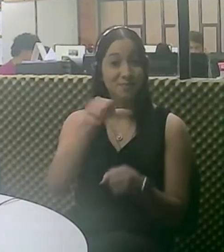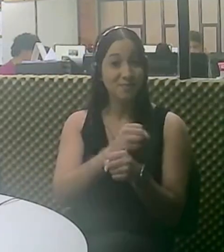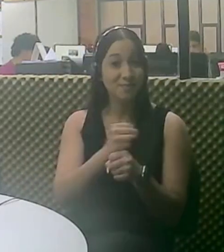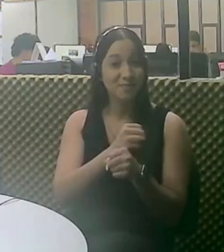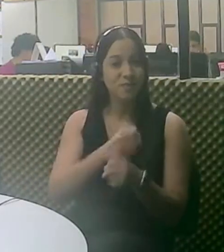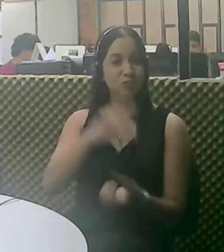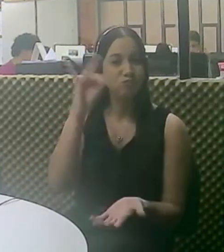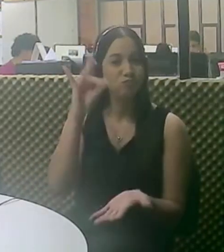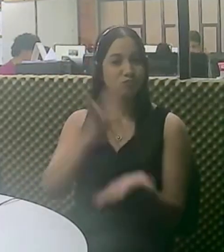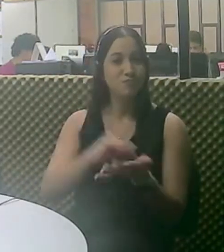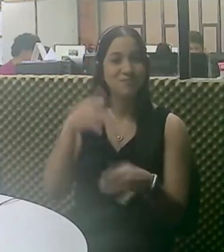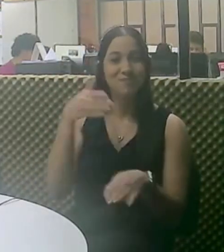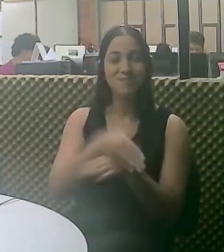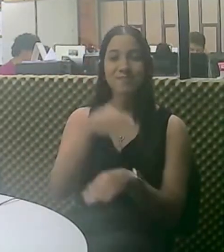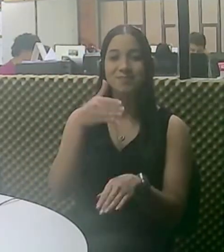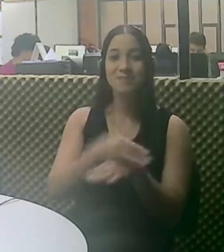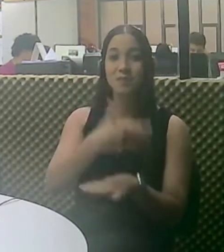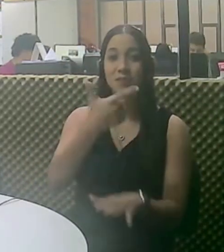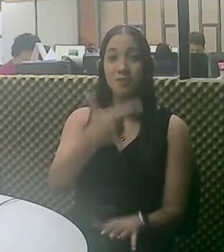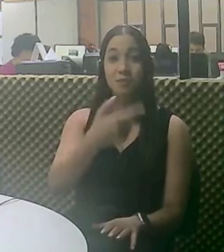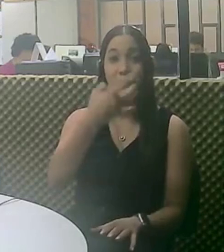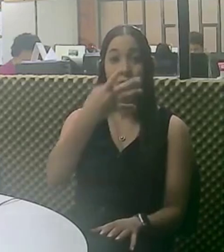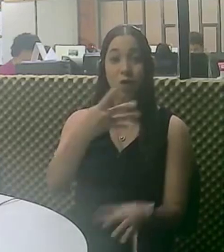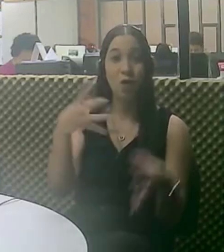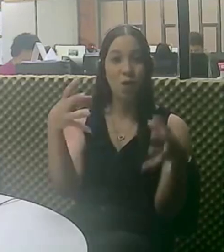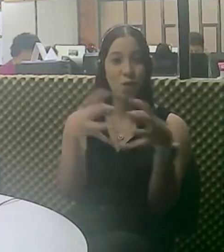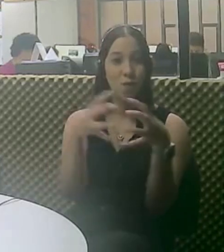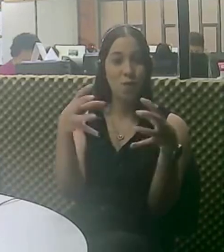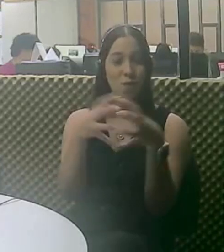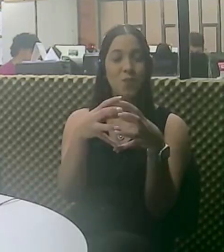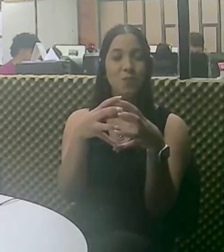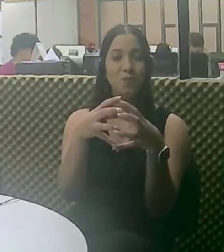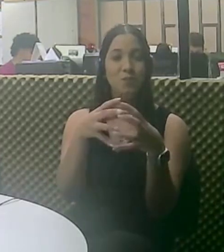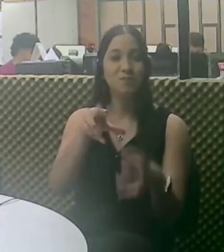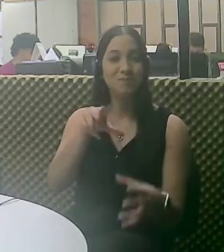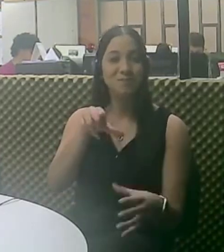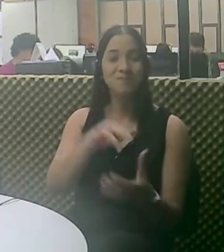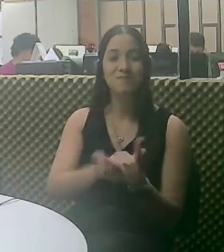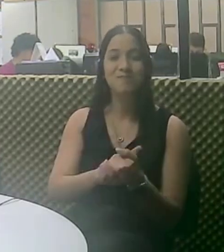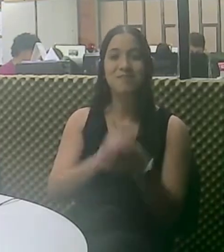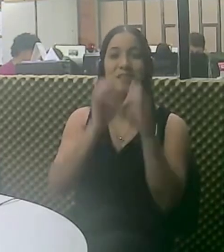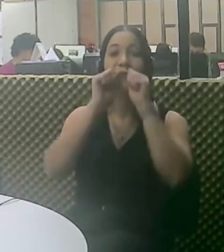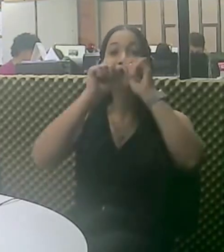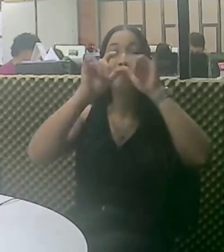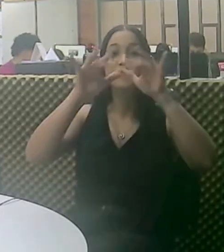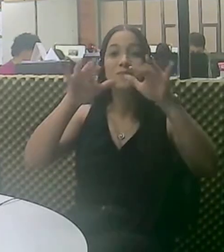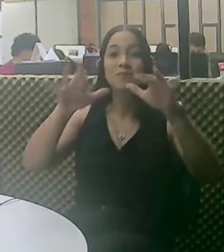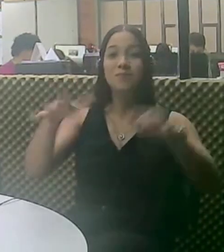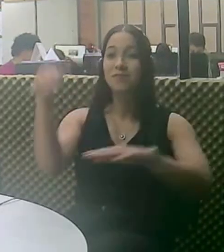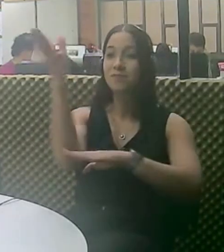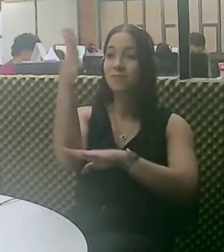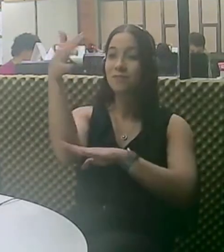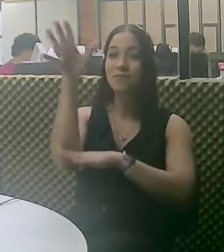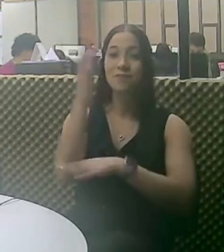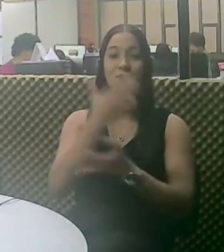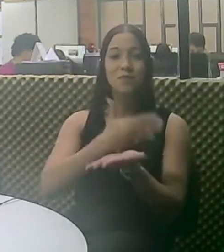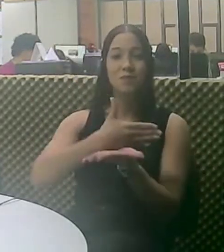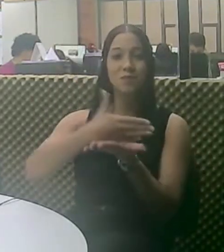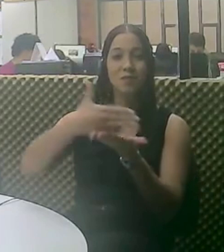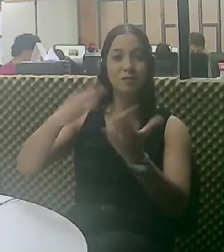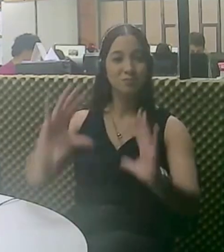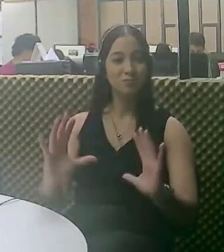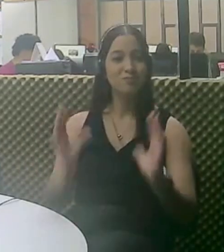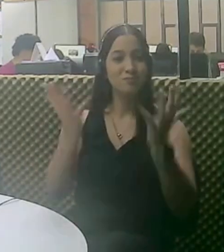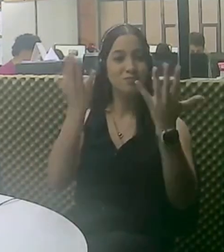está confirmada a participação de 24 ternos da Irmandade. A bênção das bandeiras sinaliza o início das atividades